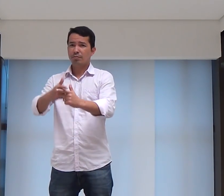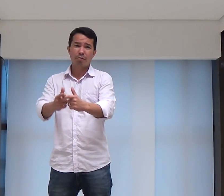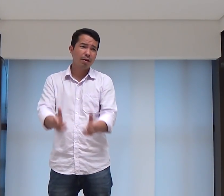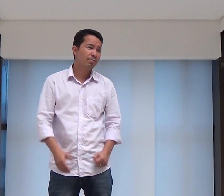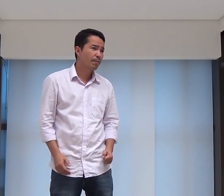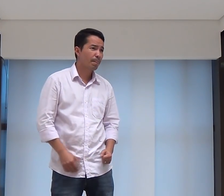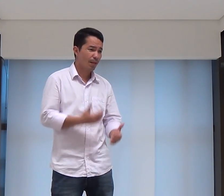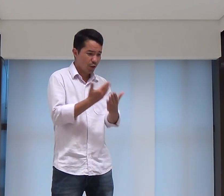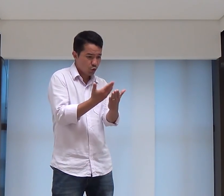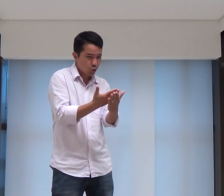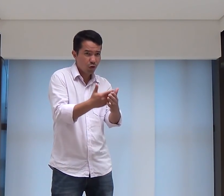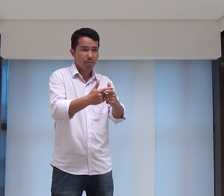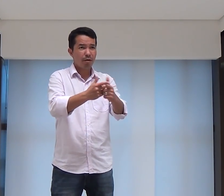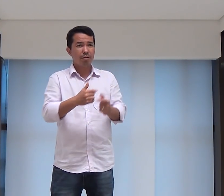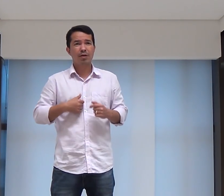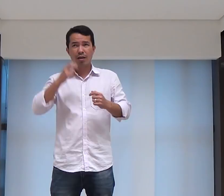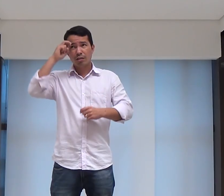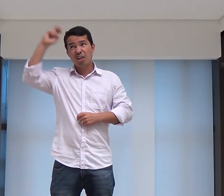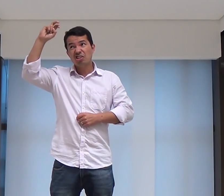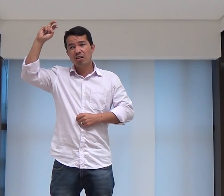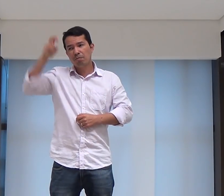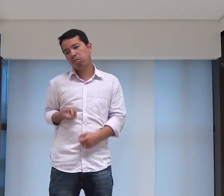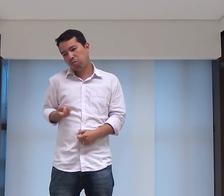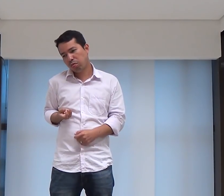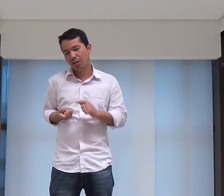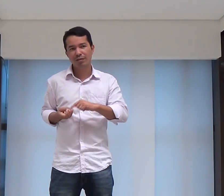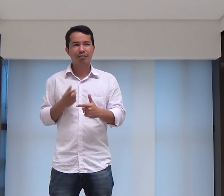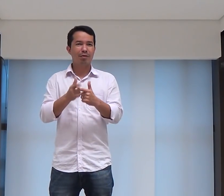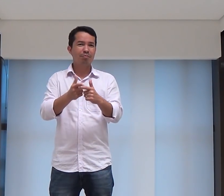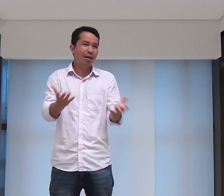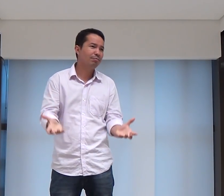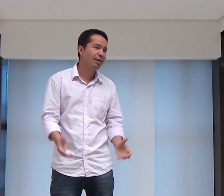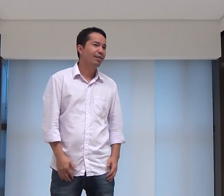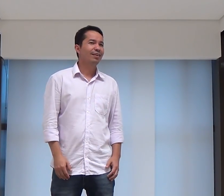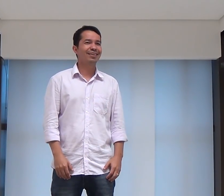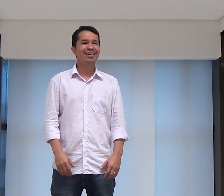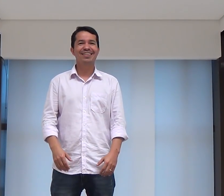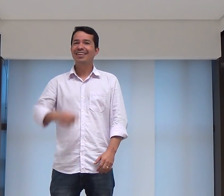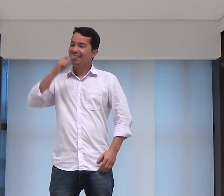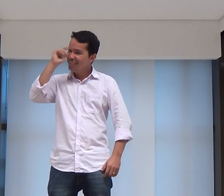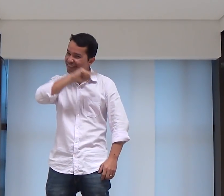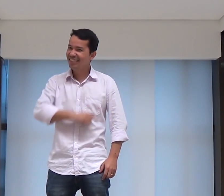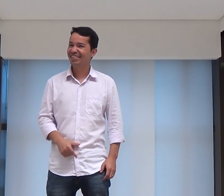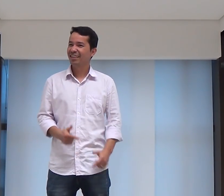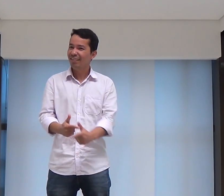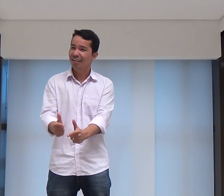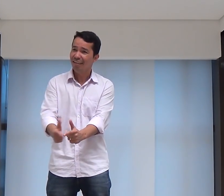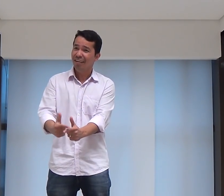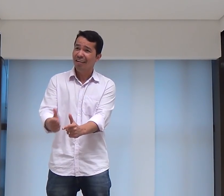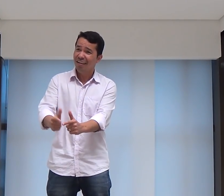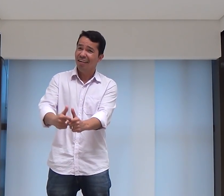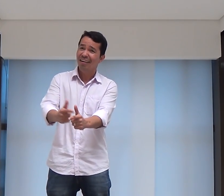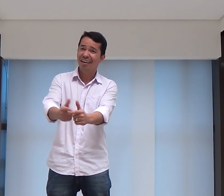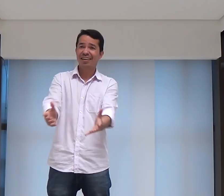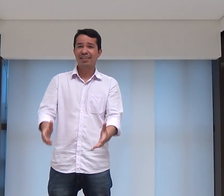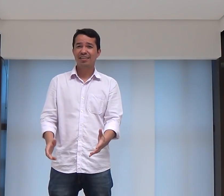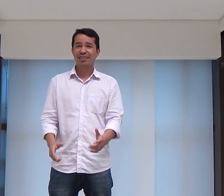se viaja, dá problema. Daí vou estudar, dá problema. Eu, né, não sei para quem tem problema. São vários